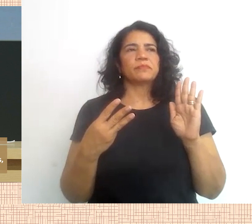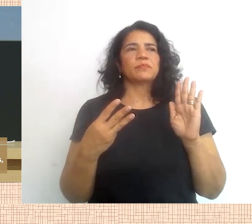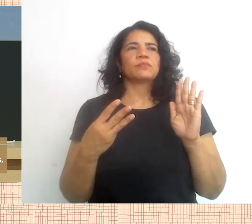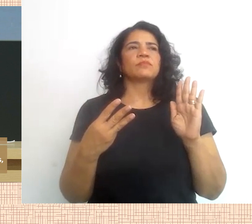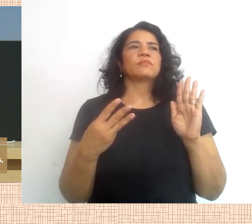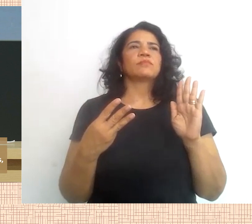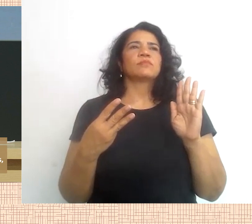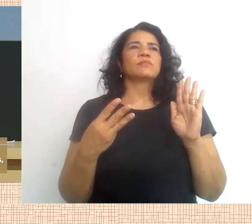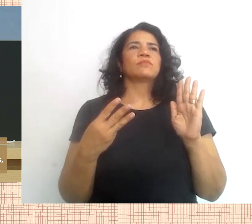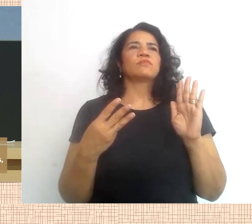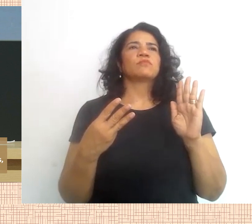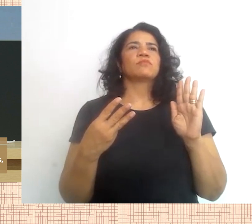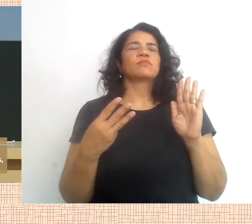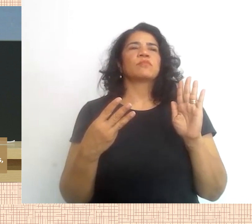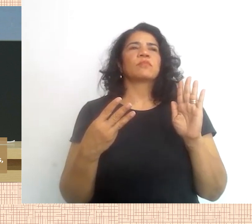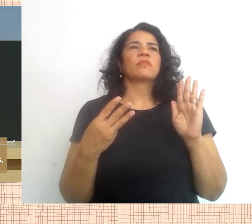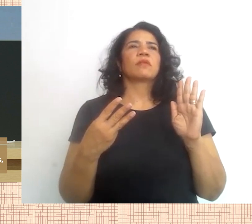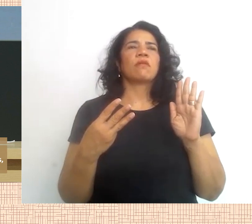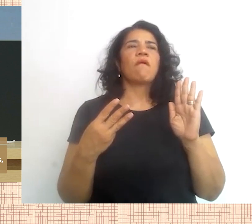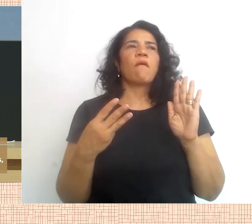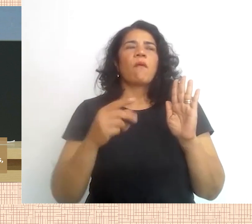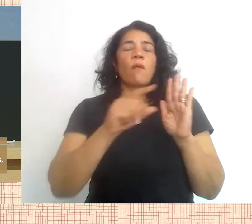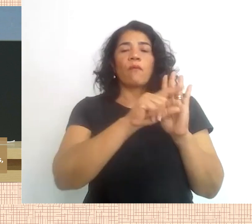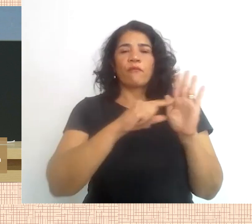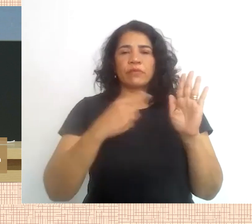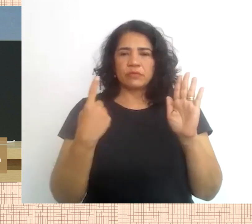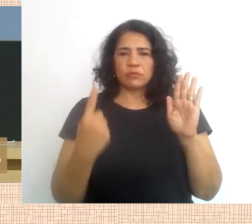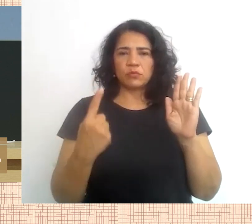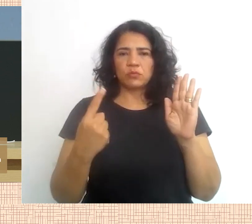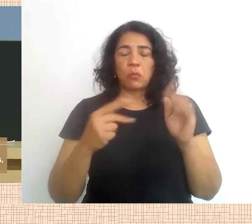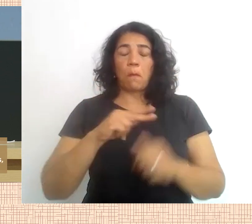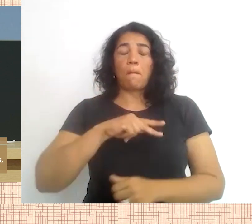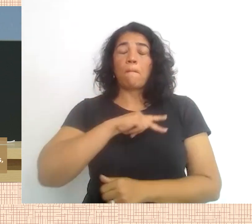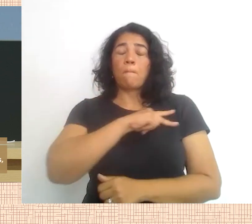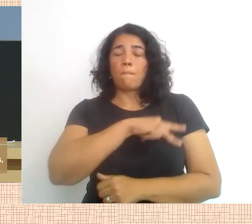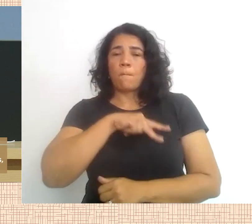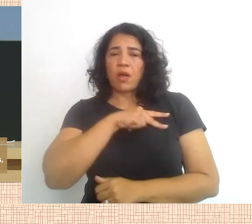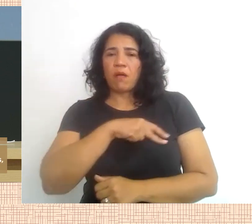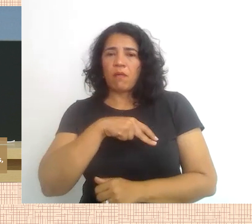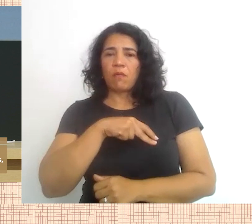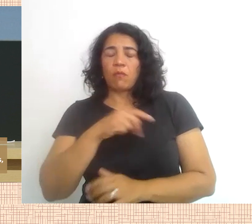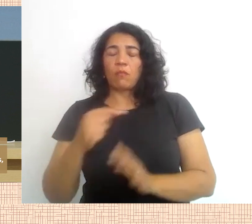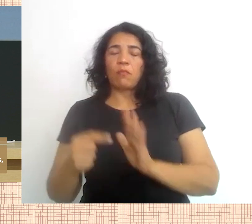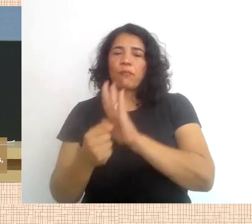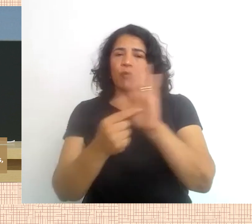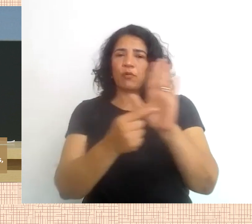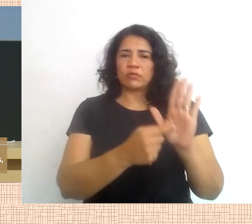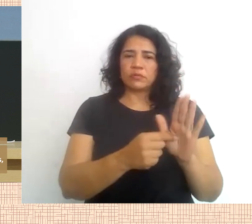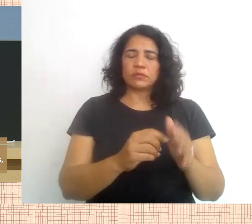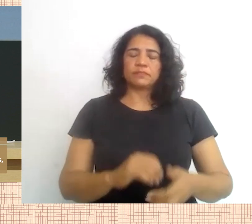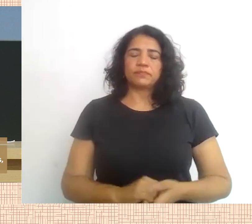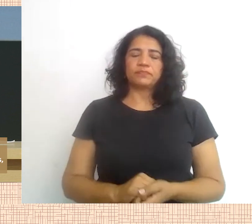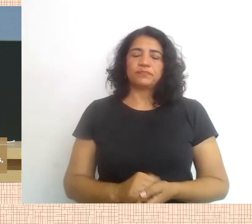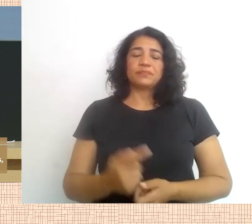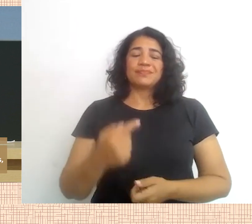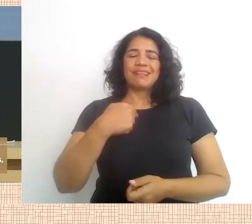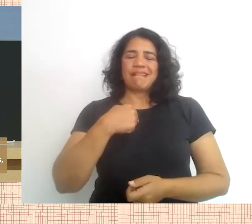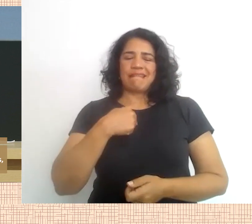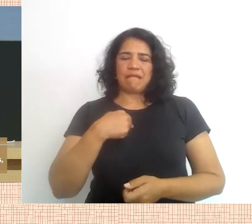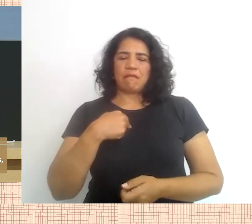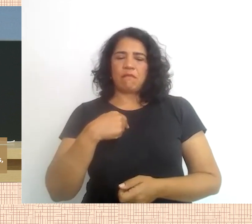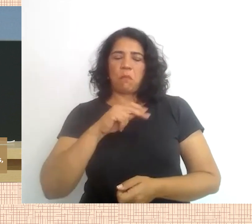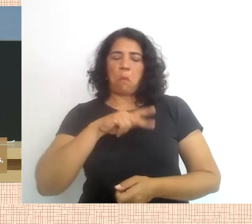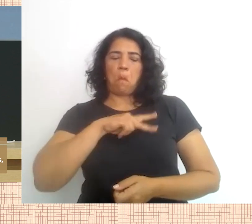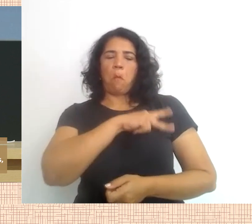por amor de vós, gentios. Irmão, agora você entende que Paulo escreveu isso na prisão, tá? A